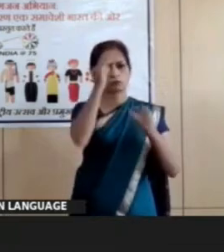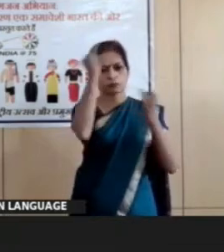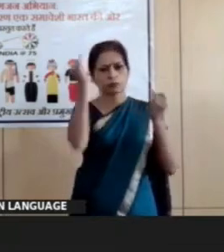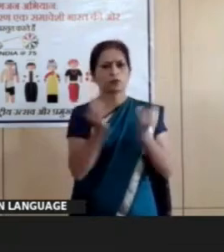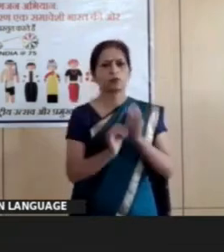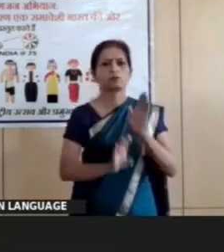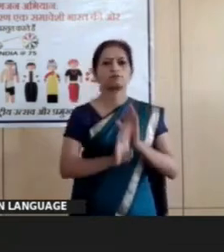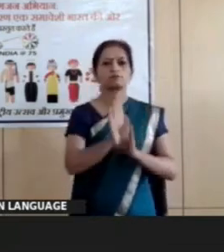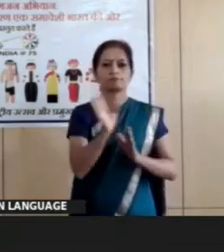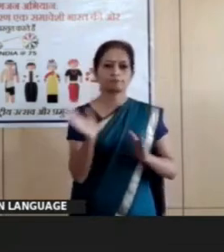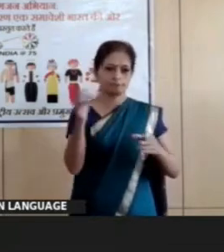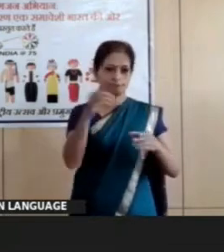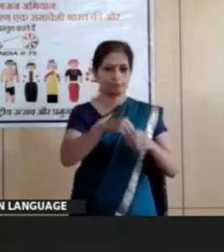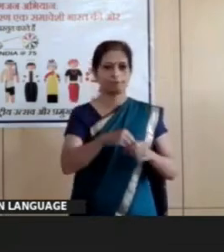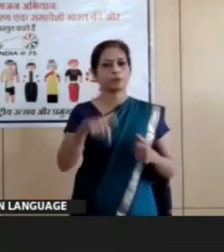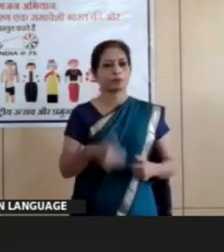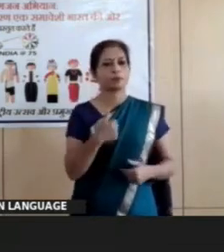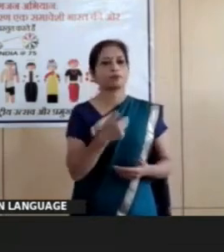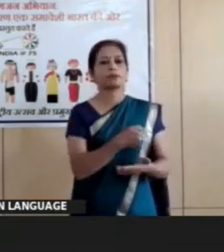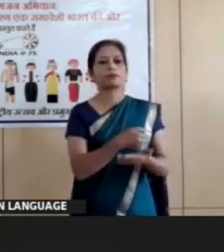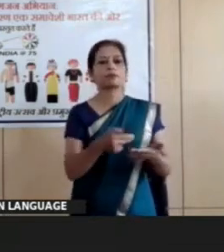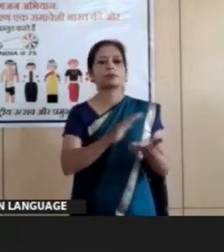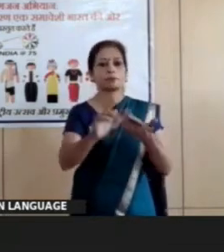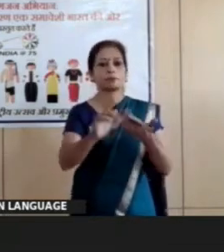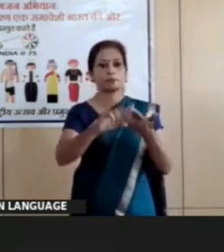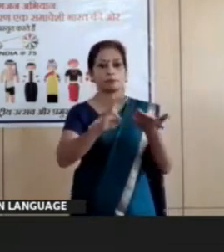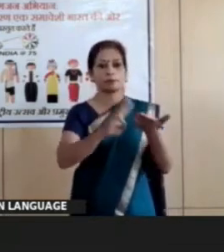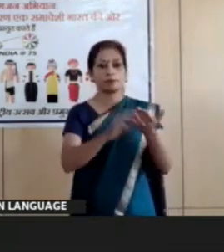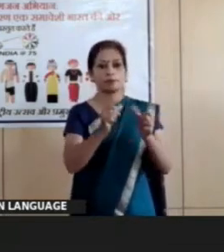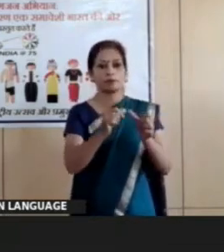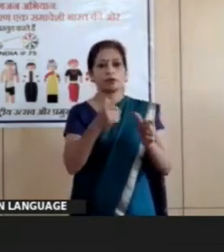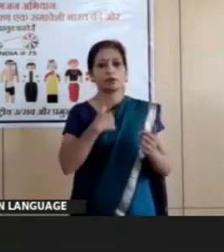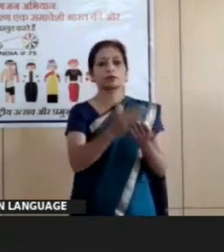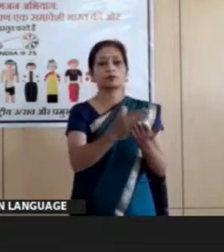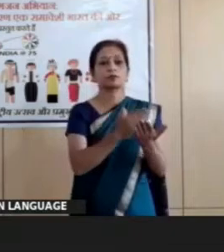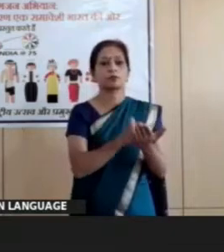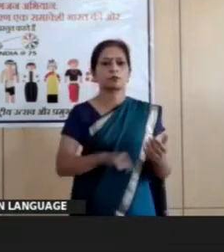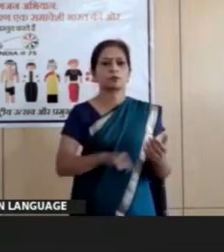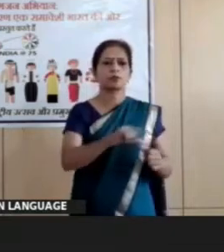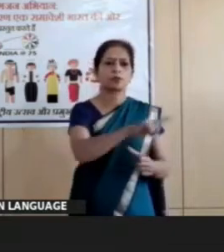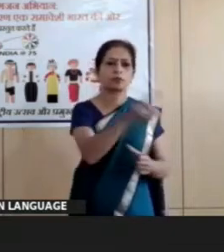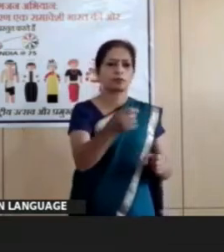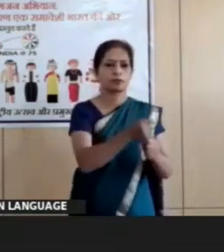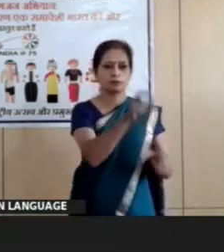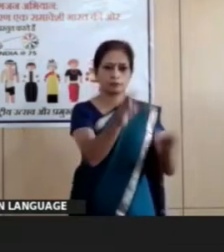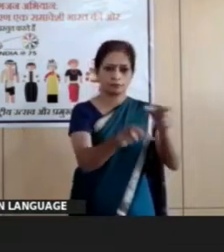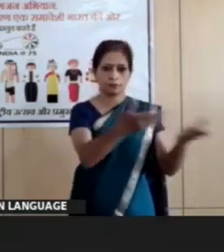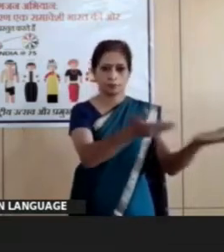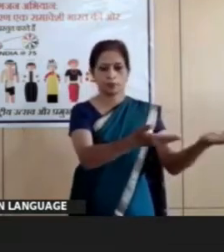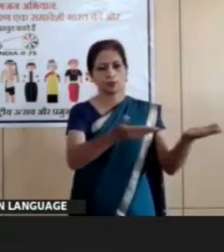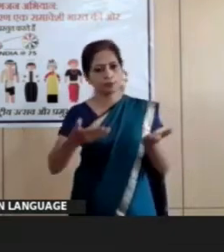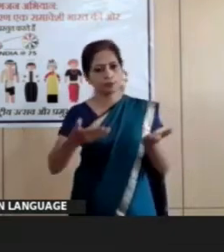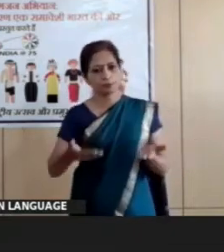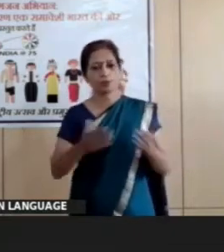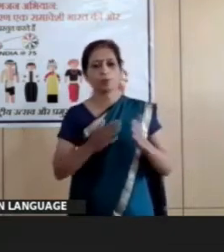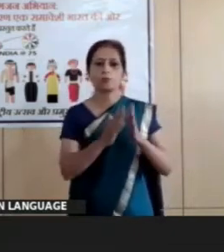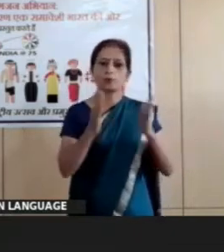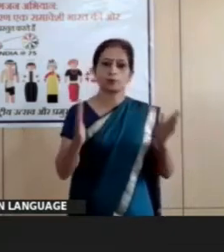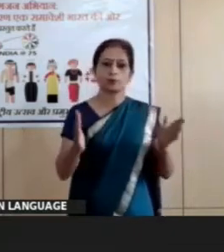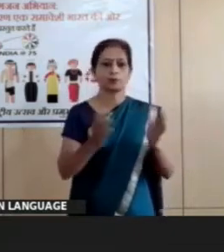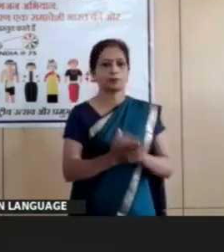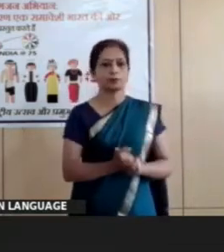प्रगति में अपना योगदान दे सकें। मैं हूं हेमा और आज के इस कार्यक्रम में आप सभी अतिथियों और गणमान्य अतिथियों का बहुत